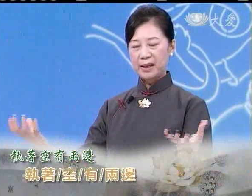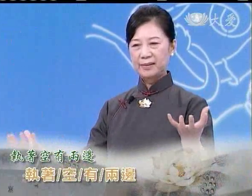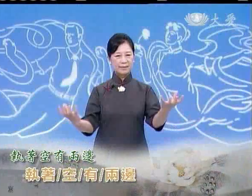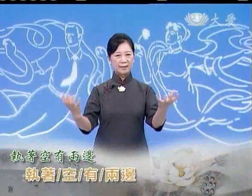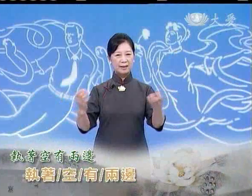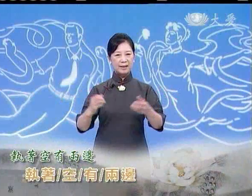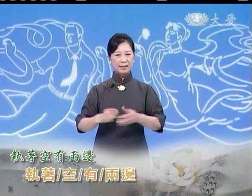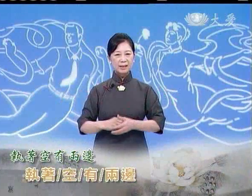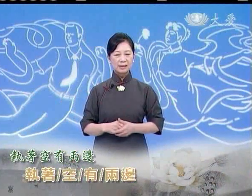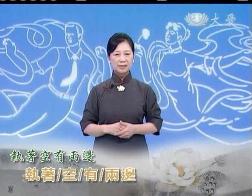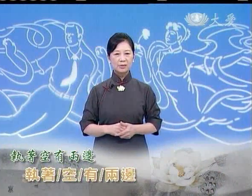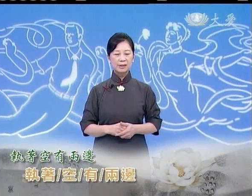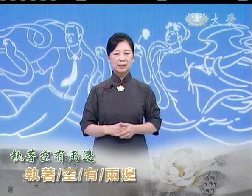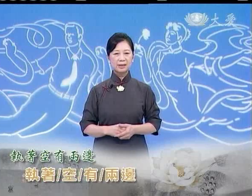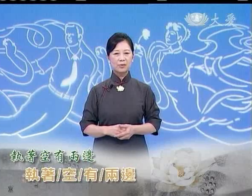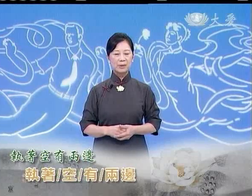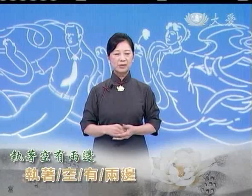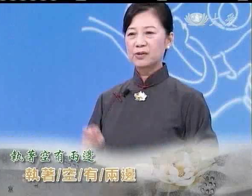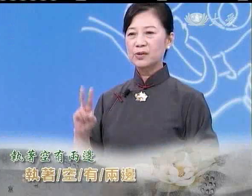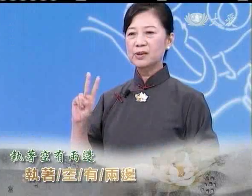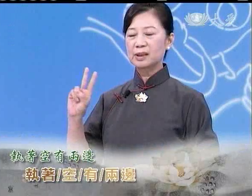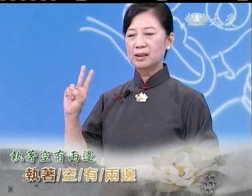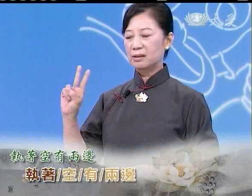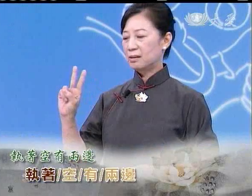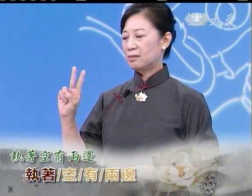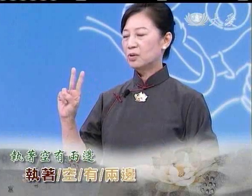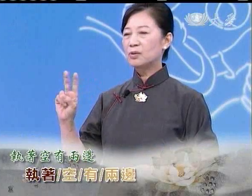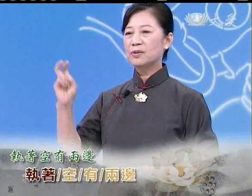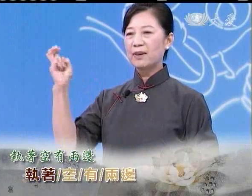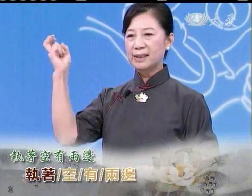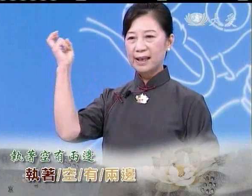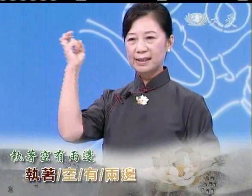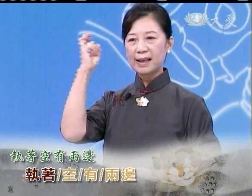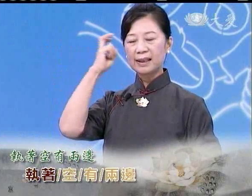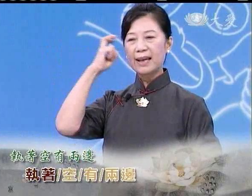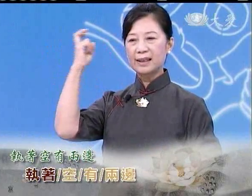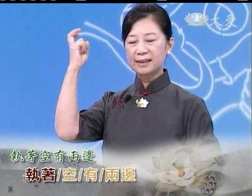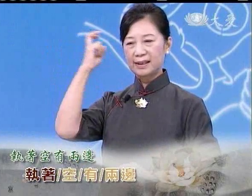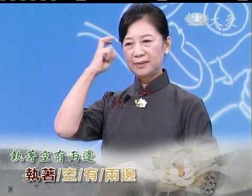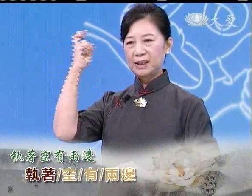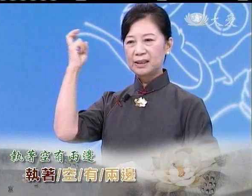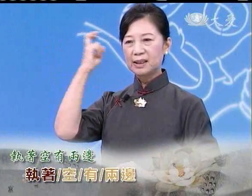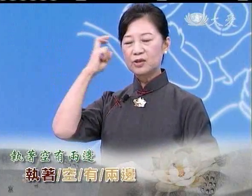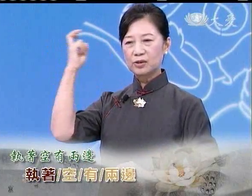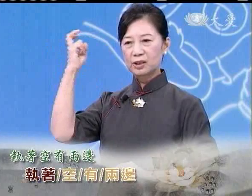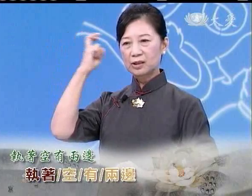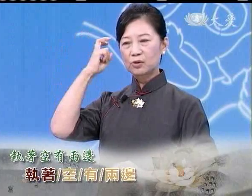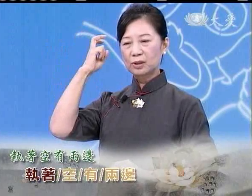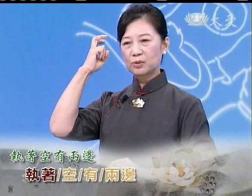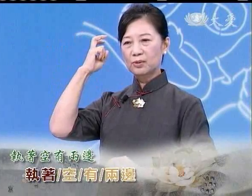边。那直走这个字，我们是食指跟中指弯起来，在太阳穴，这个就是直走的手